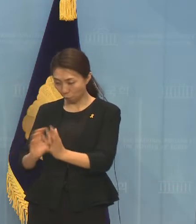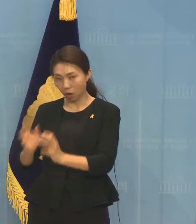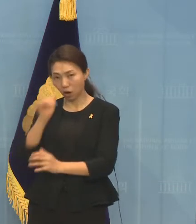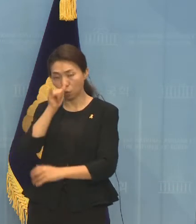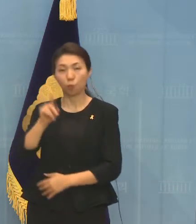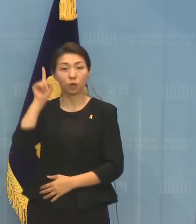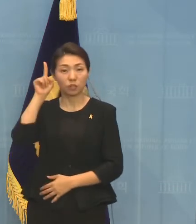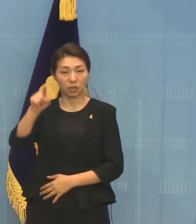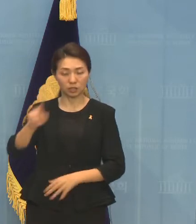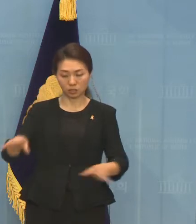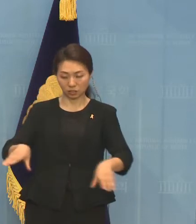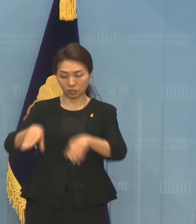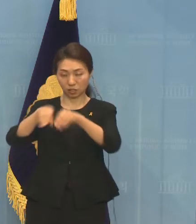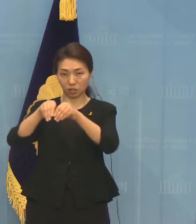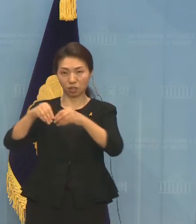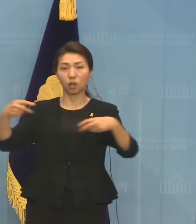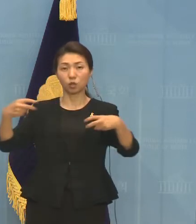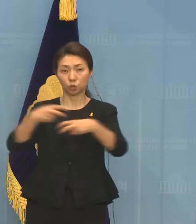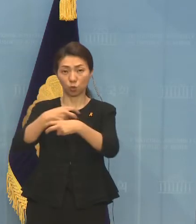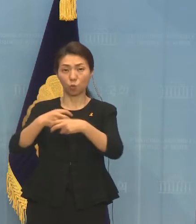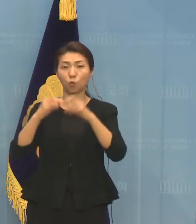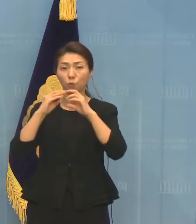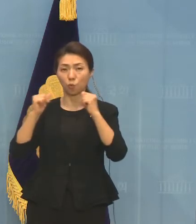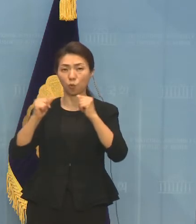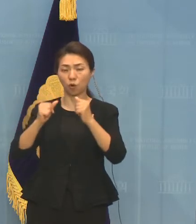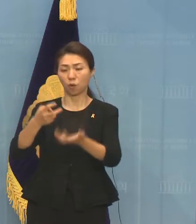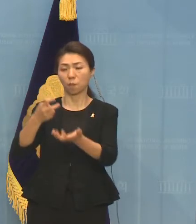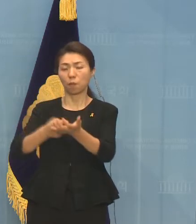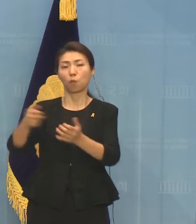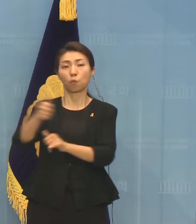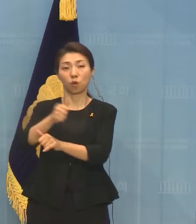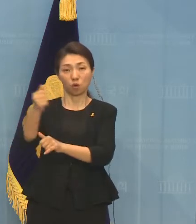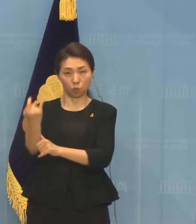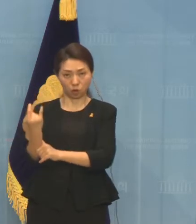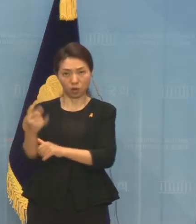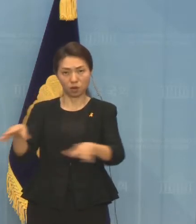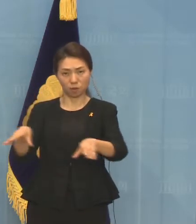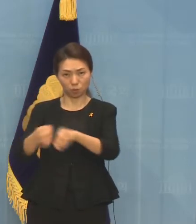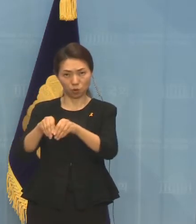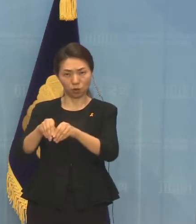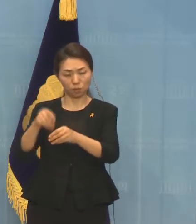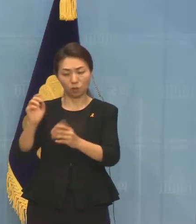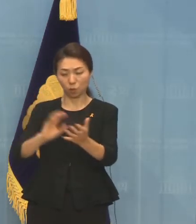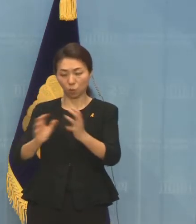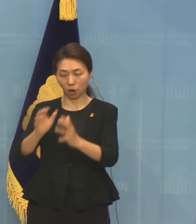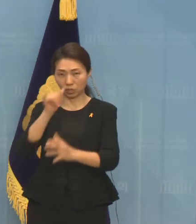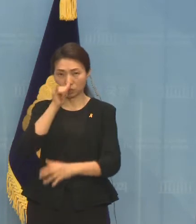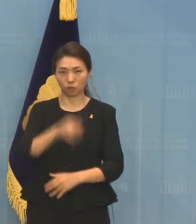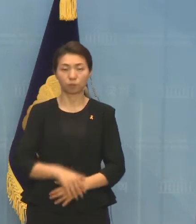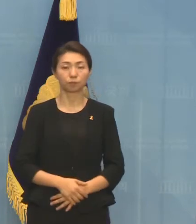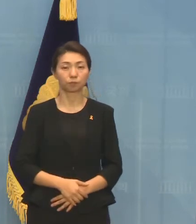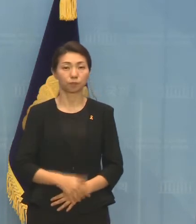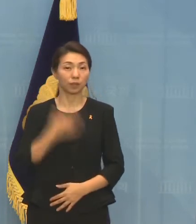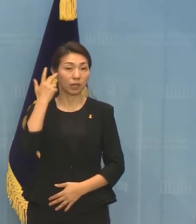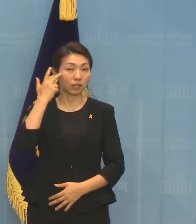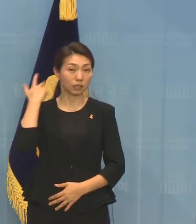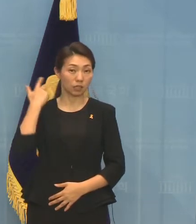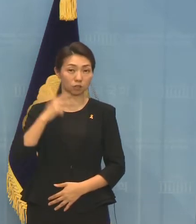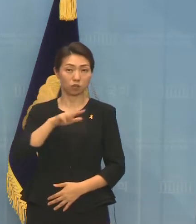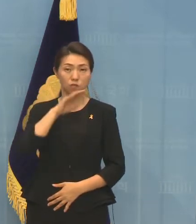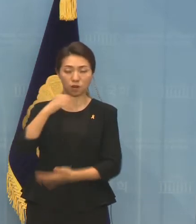열어 강원특별자치도 설치 및 한동의 경제자유특구 지정 등에 관한 특별법 등 5건의